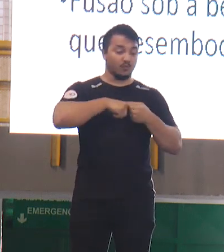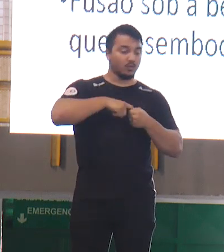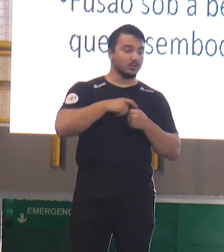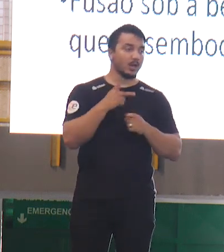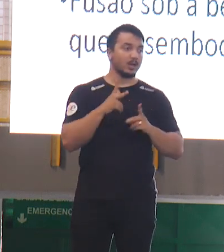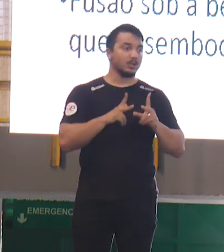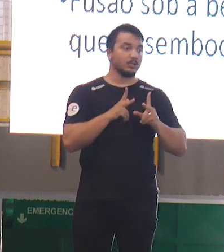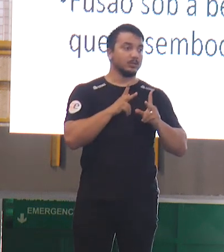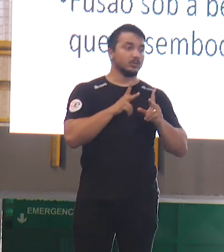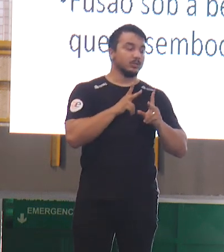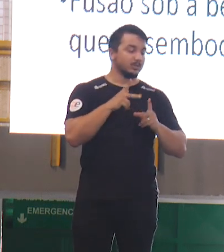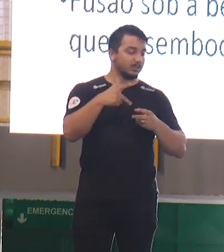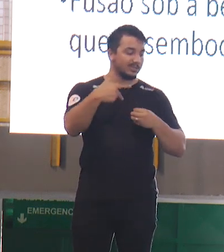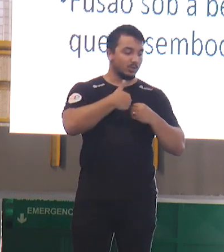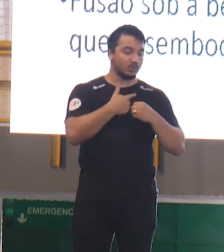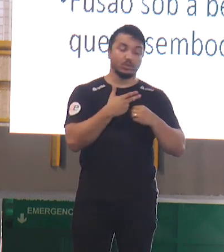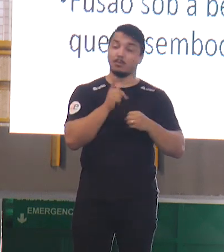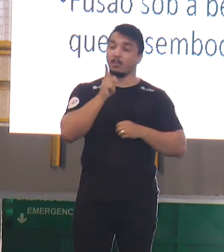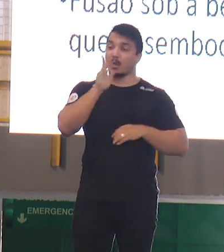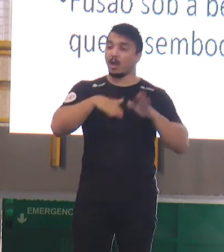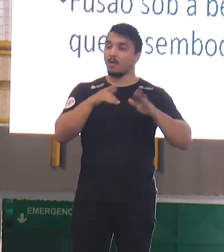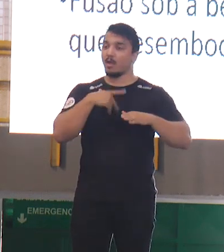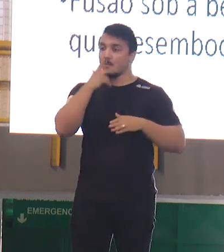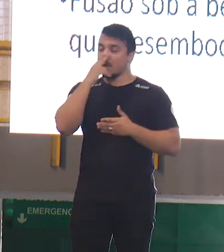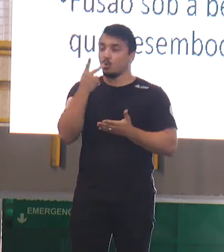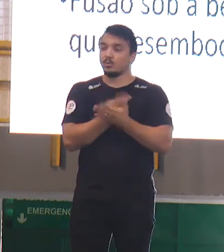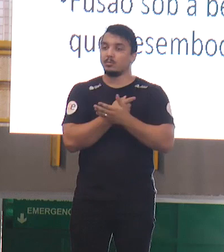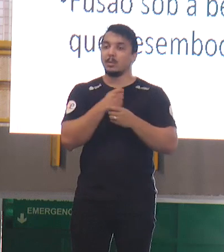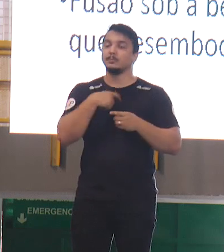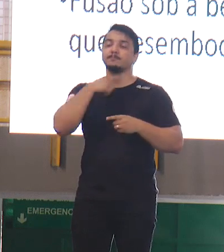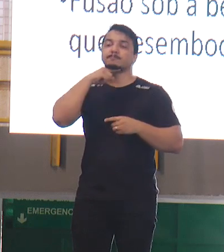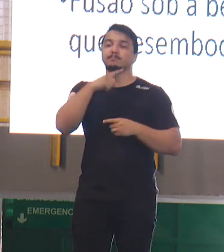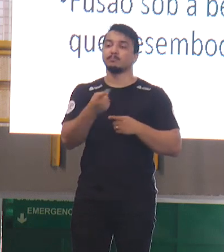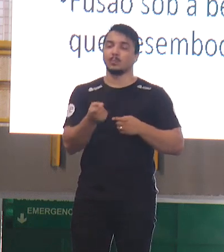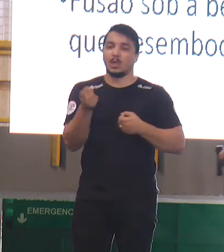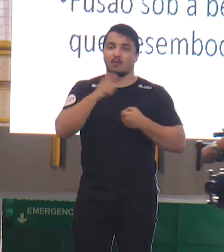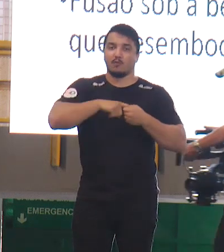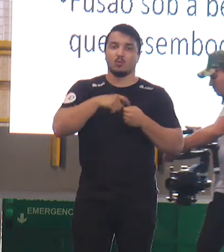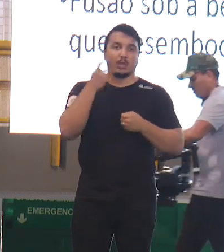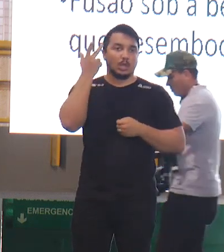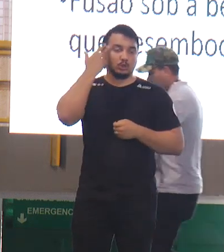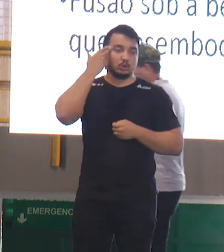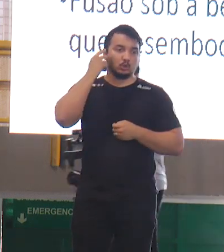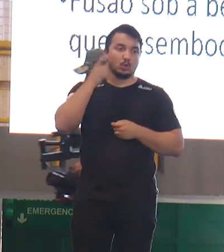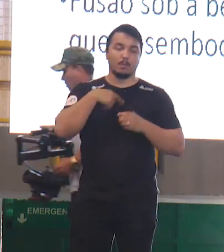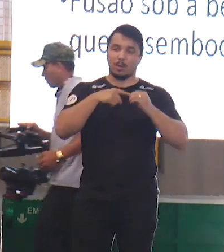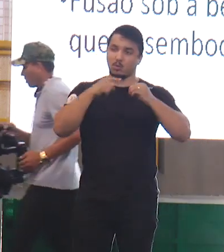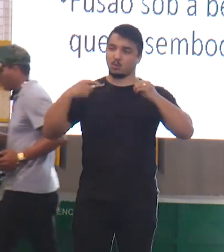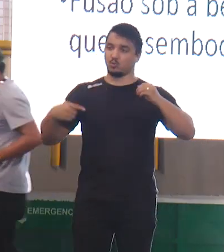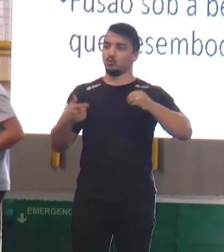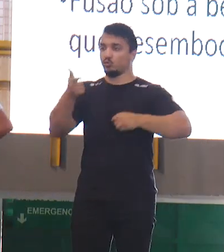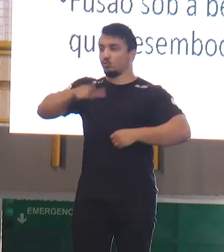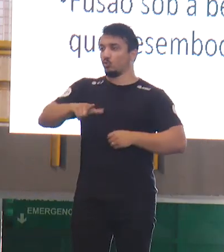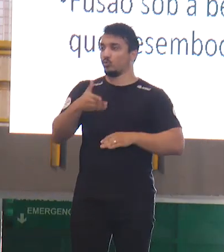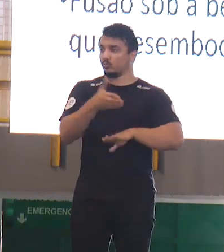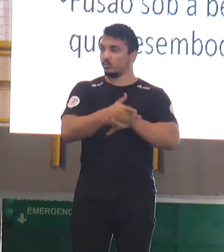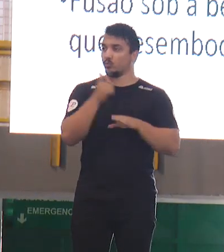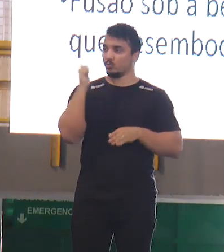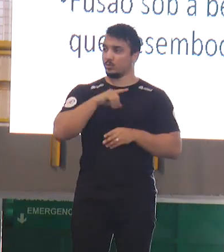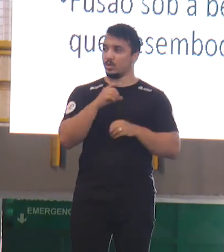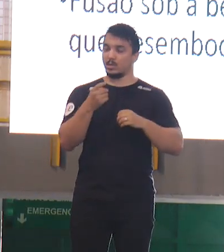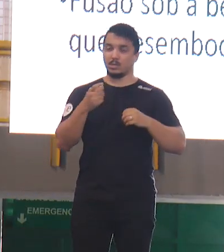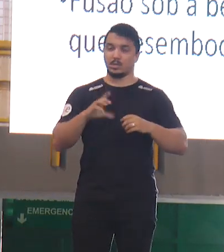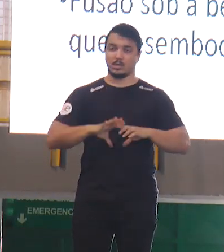dessa cirurgia, ela pode gerar uma incapacidade de liberar espermatozoides viáveis à